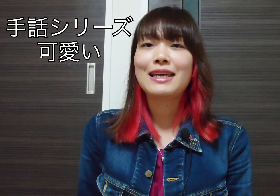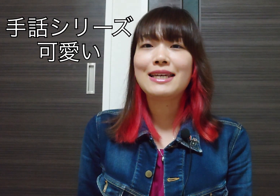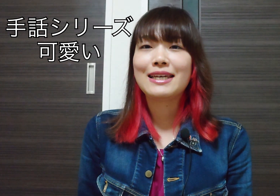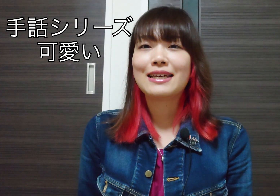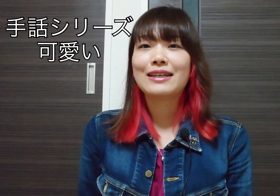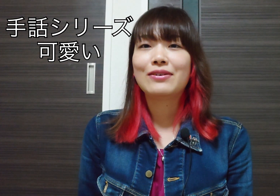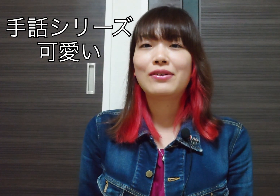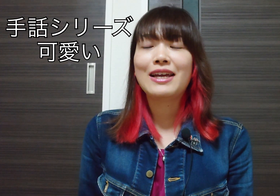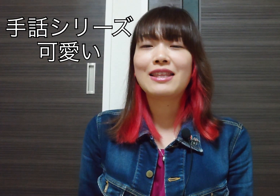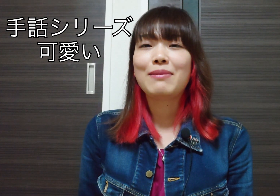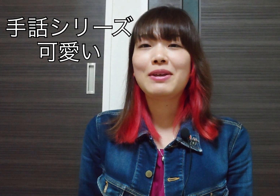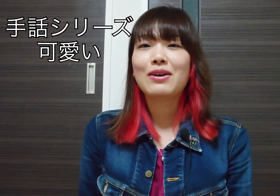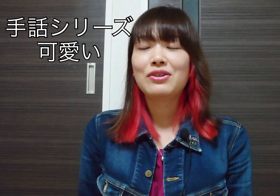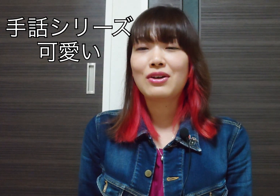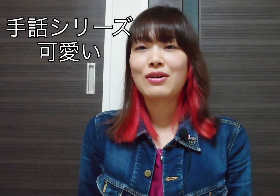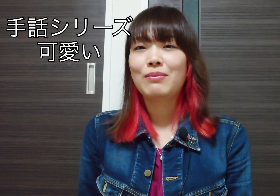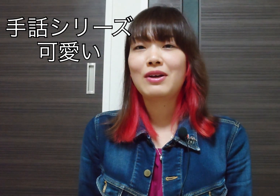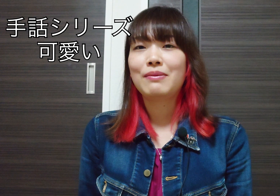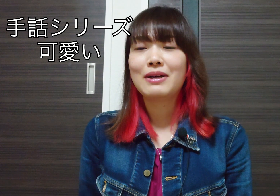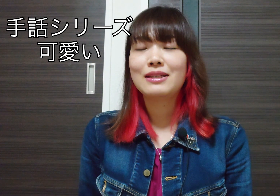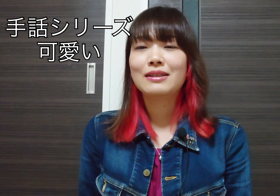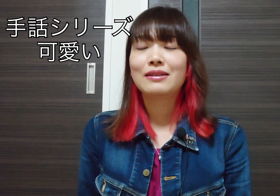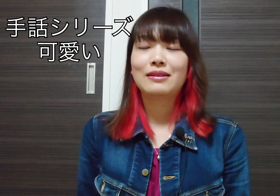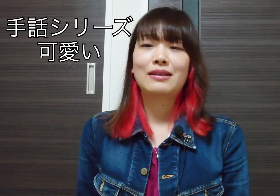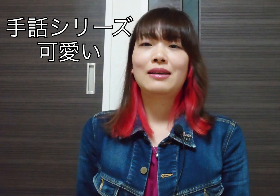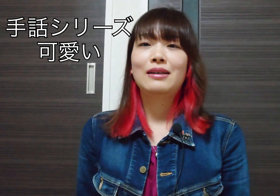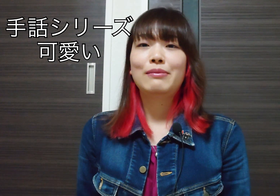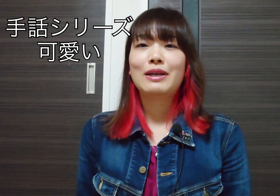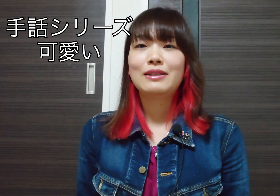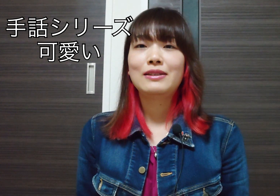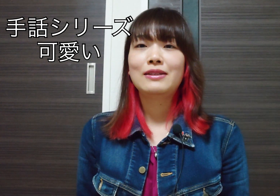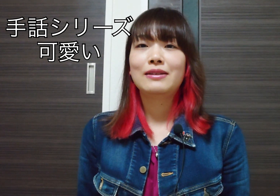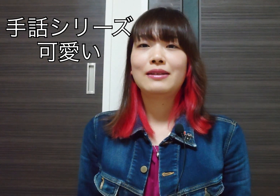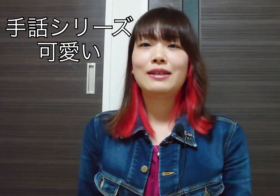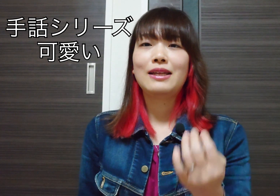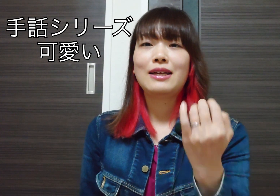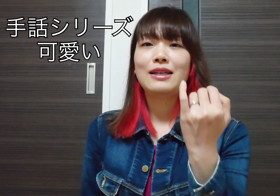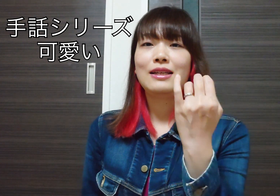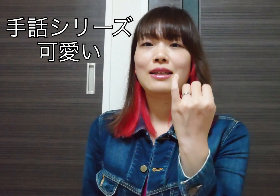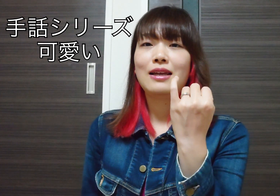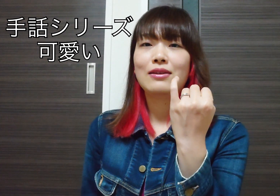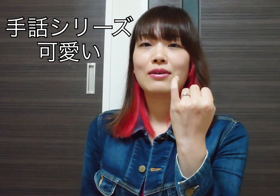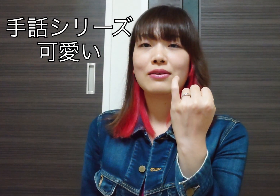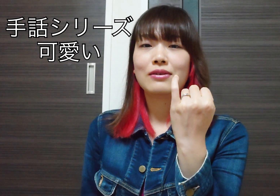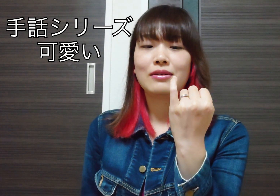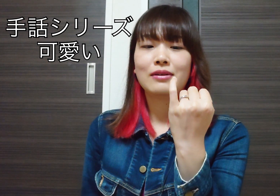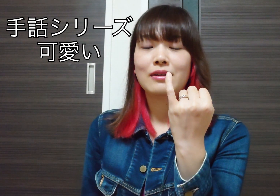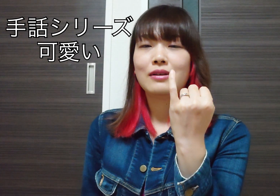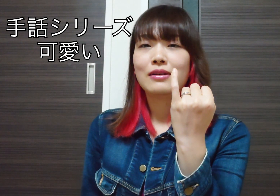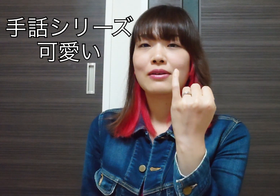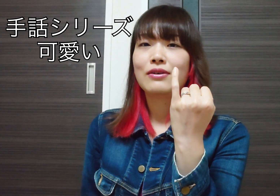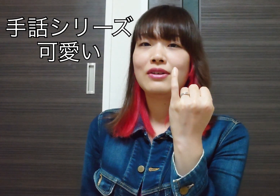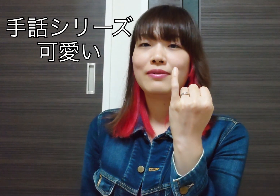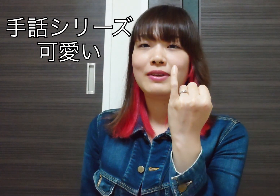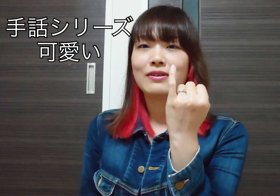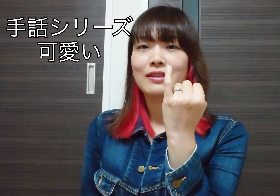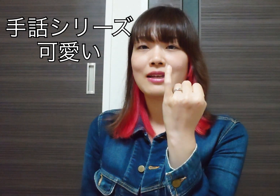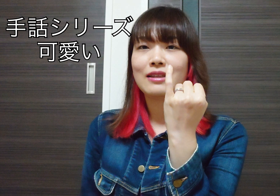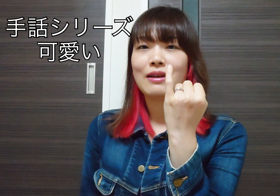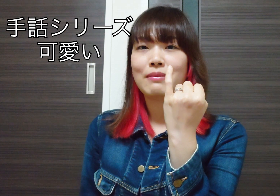いをやってみようと思います。まず、左手の小指を立て